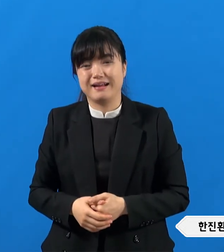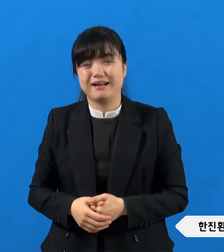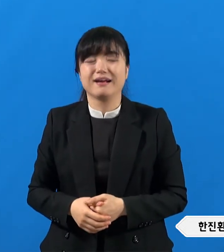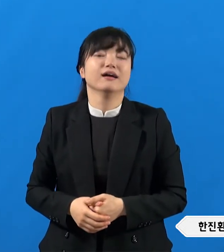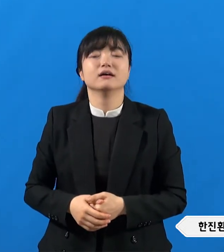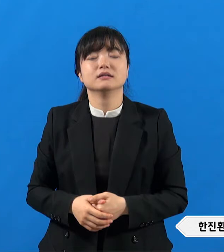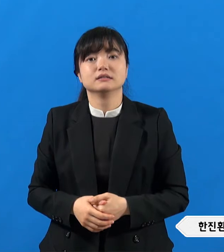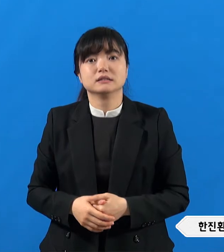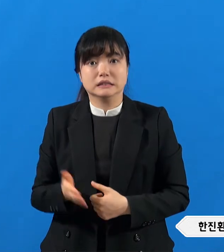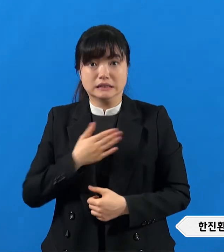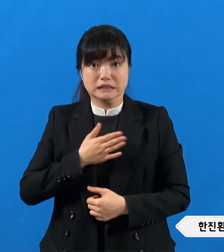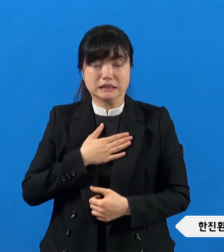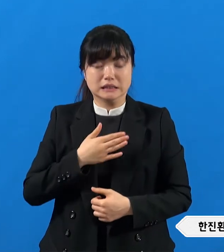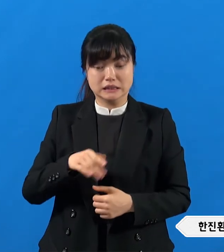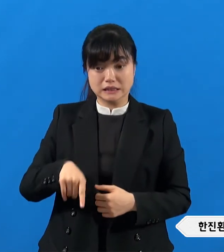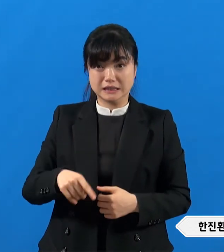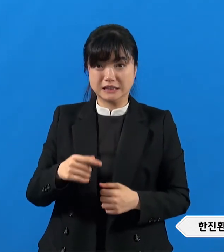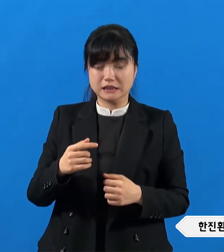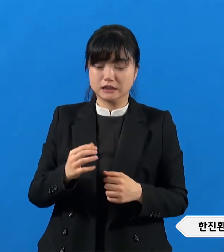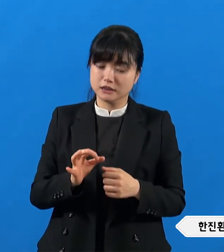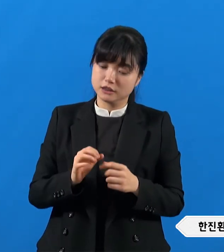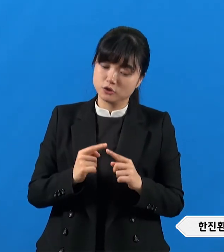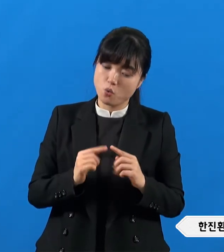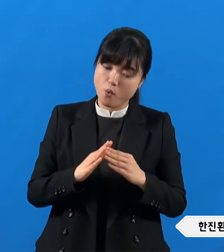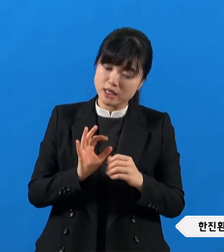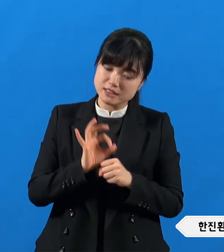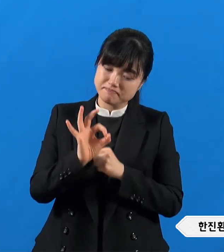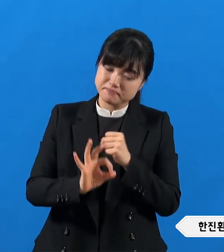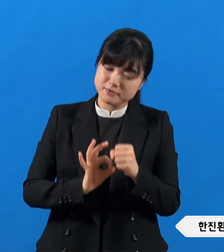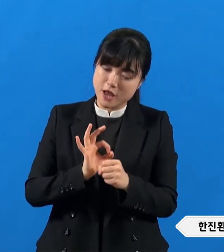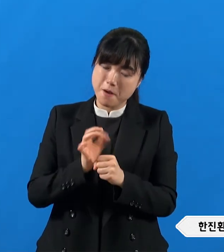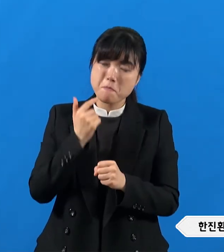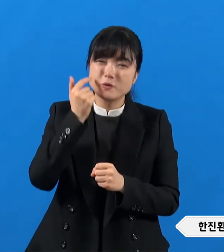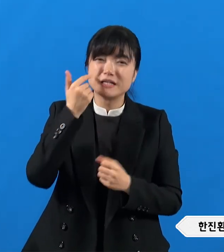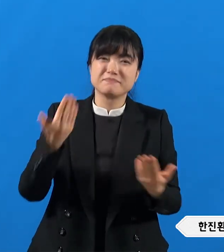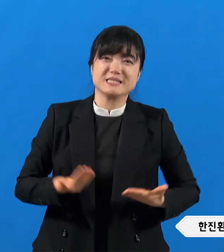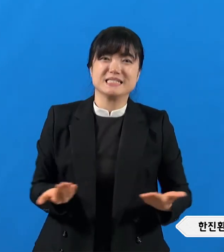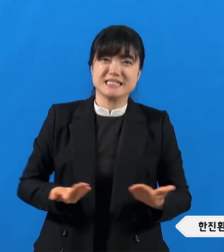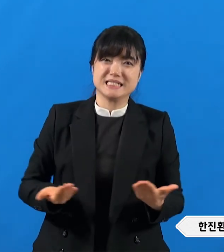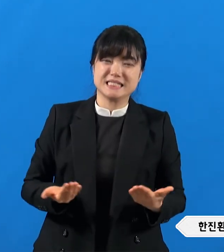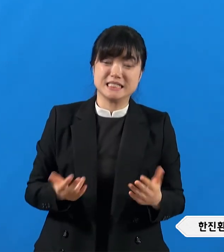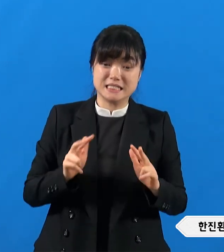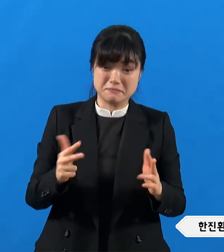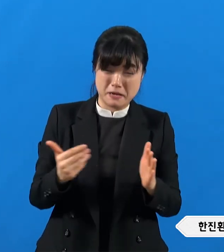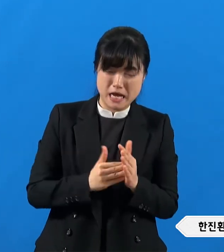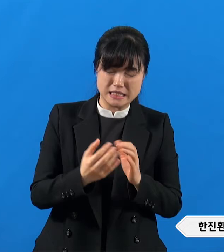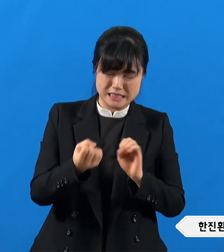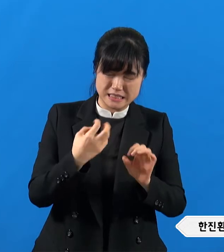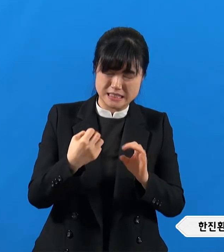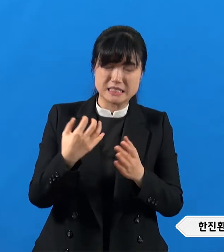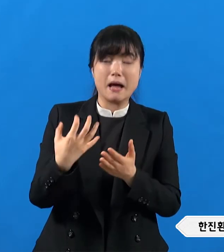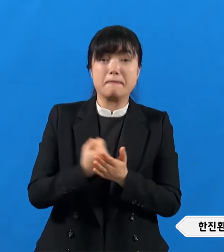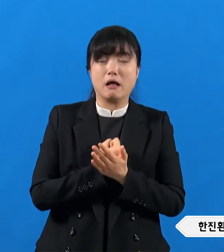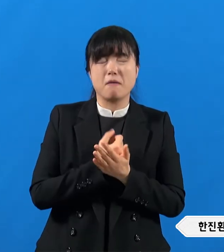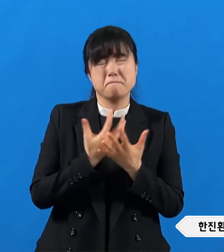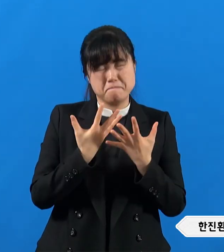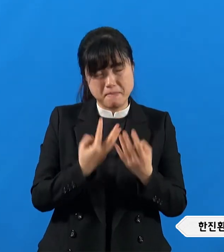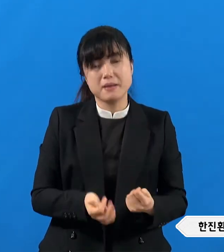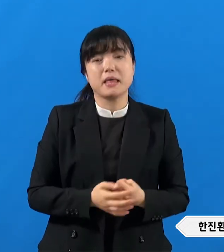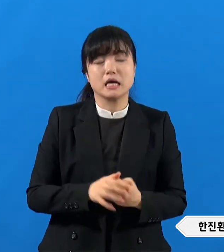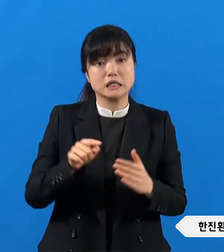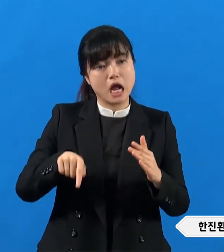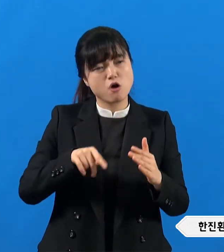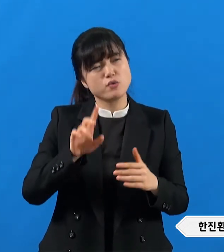제가 서문교회 이제 10년 목회했는데 그동안에 기도 응답받은 건 많은데 그 중에 한